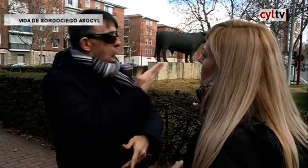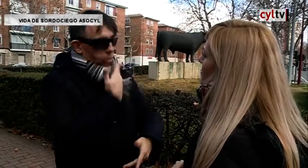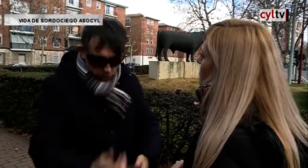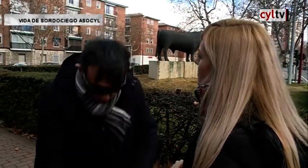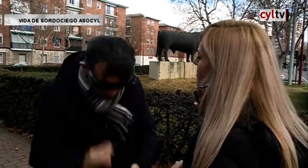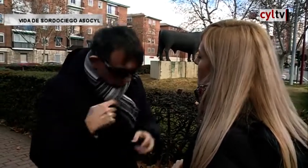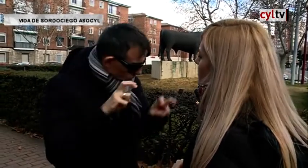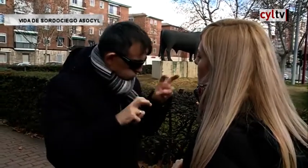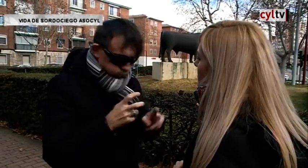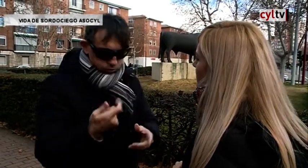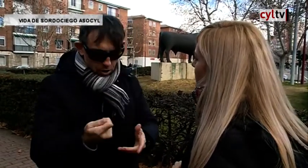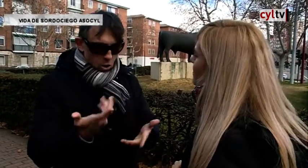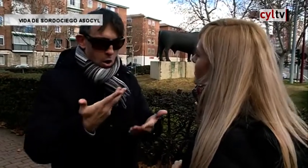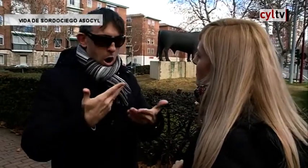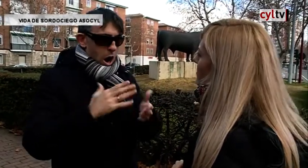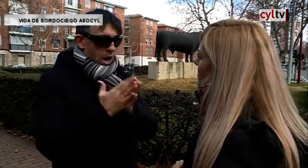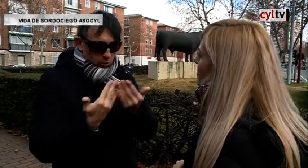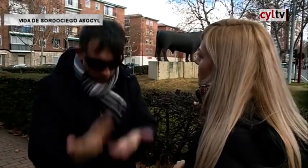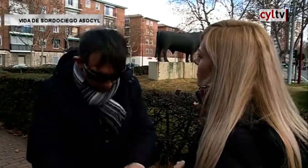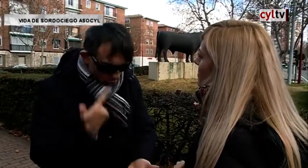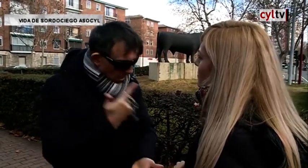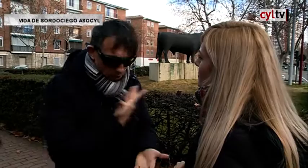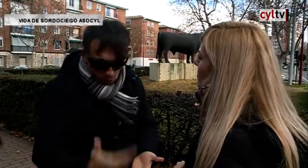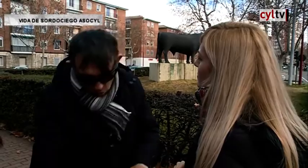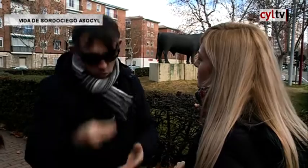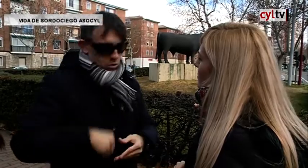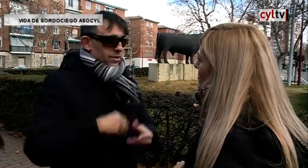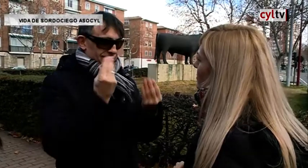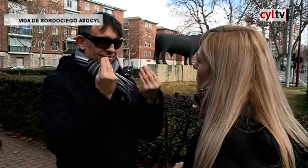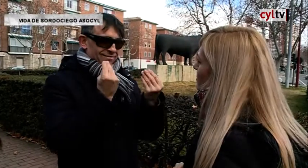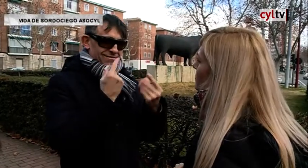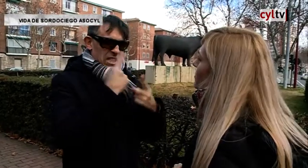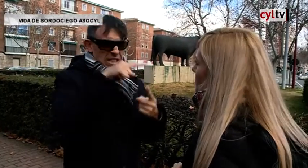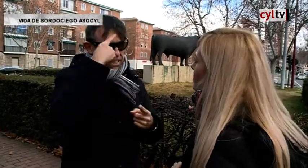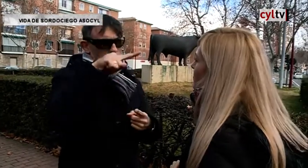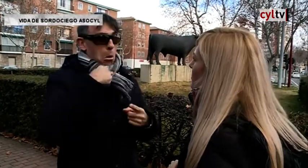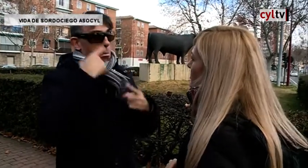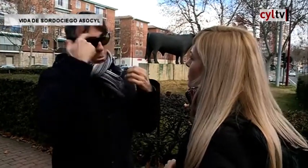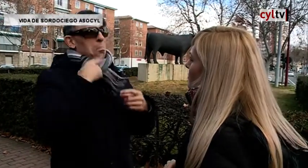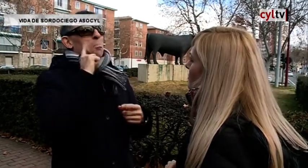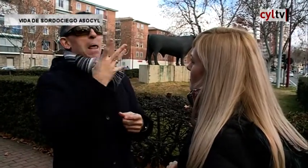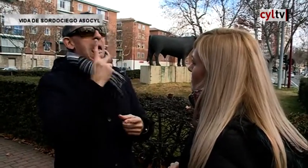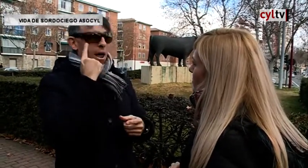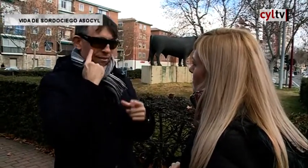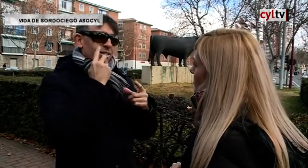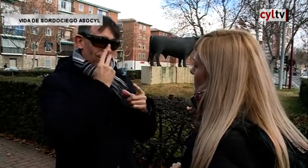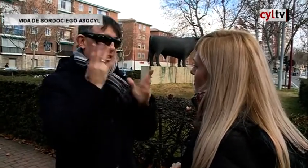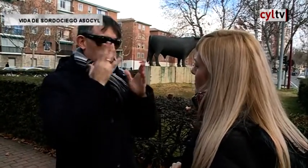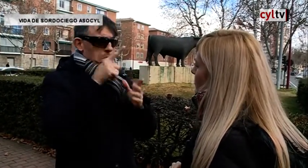podría ayudarnos cuando no vemos, ya que mi resto visual es muy cilíndrico, muy tubular. Si se me